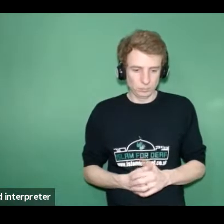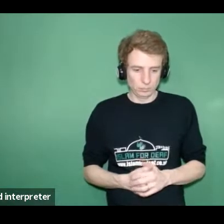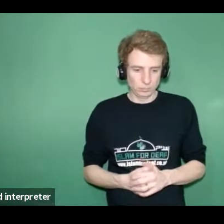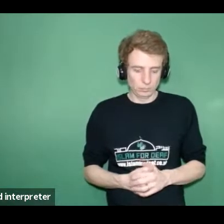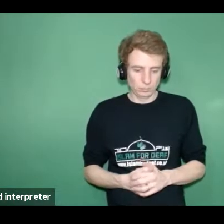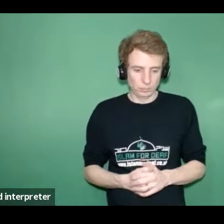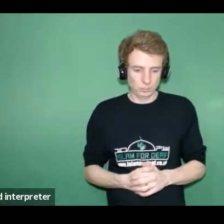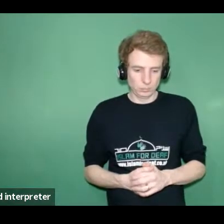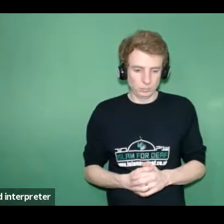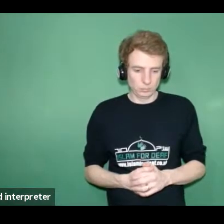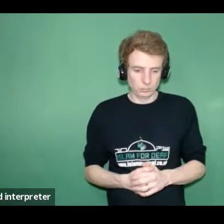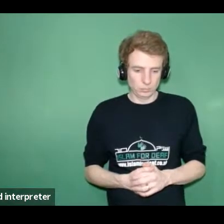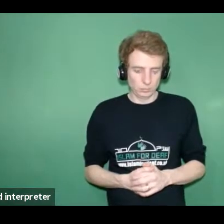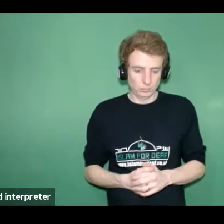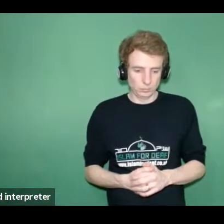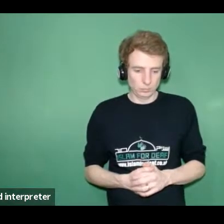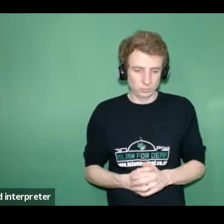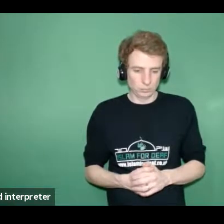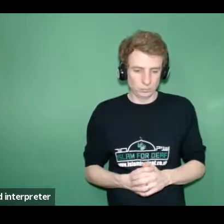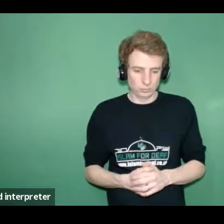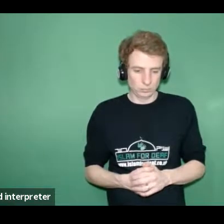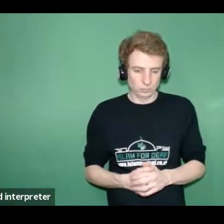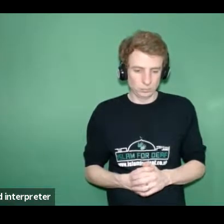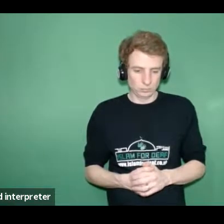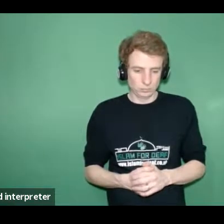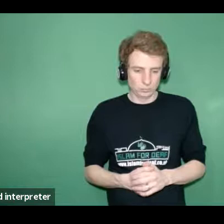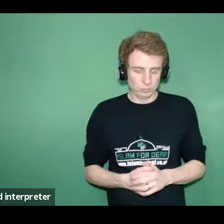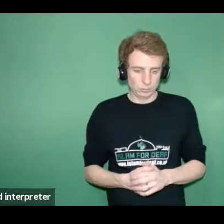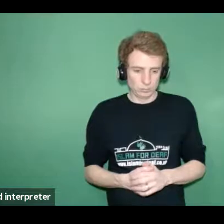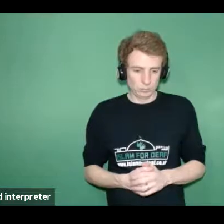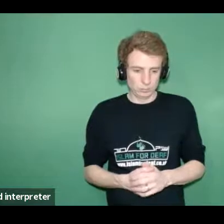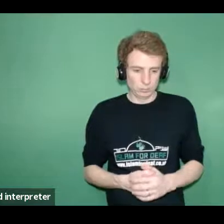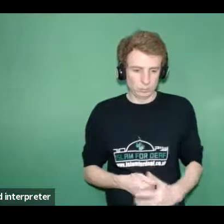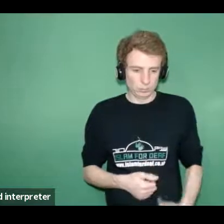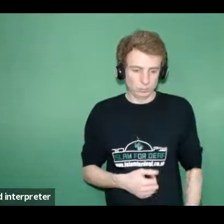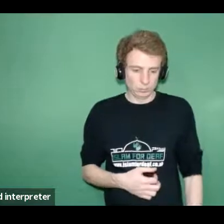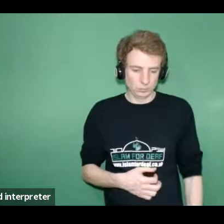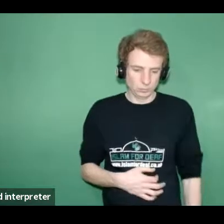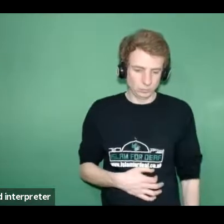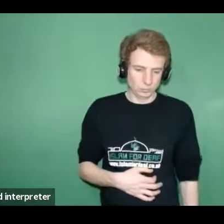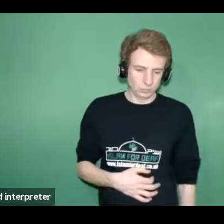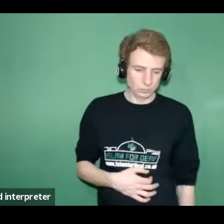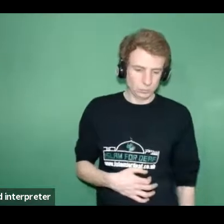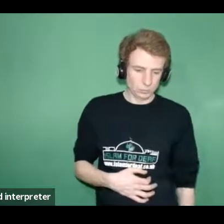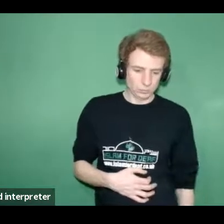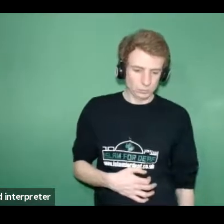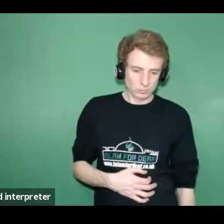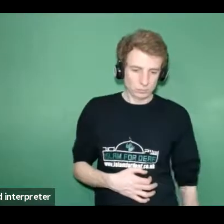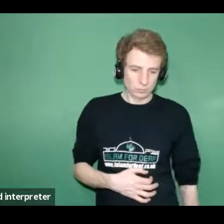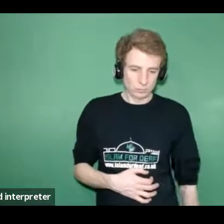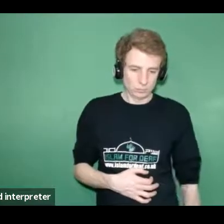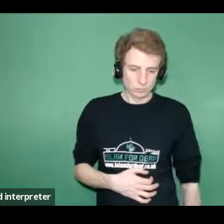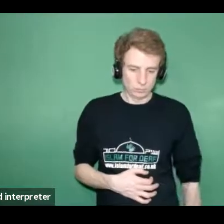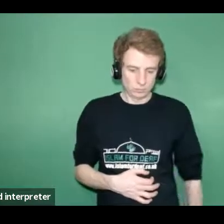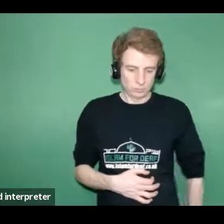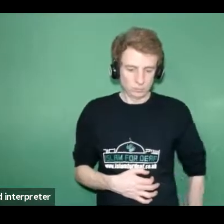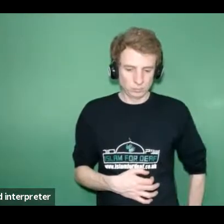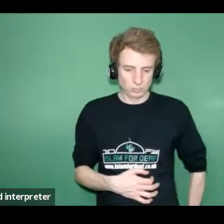مباشر على مدار الساعة. انظروا هذا الآن نقل مباشر، الآن أنتم ترون مكة